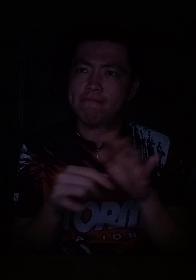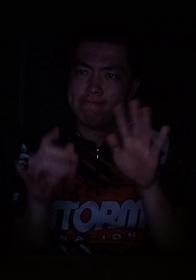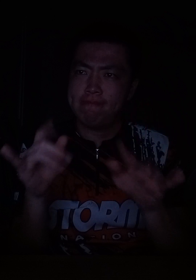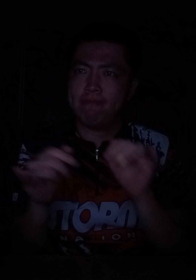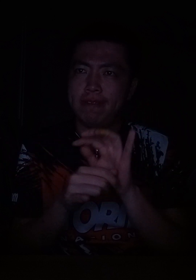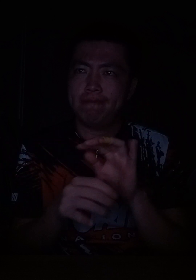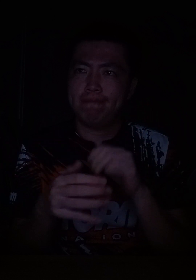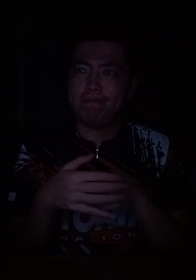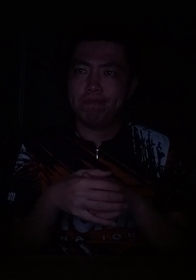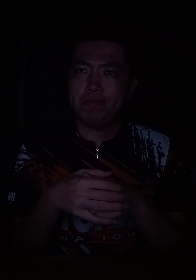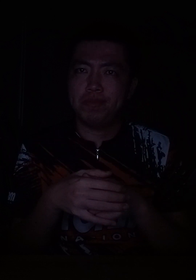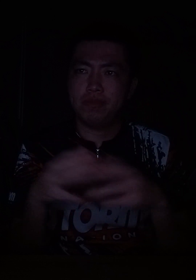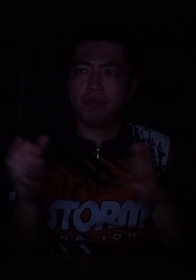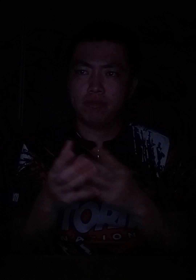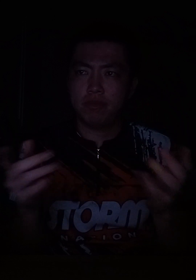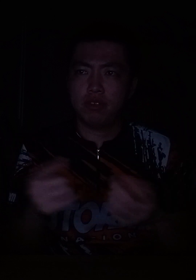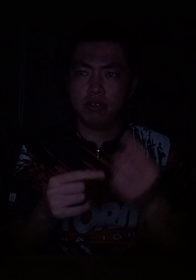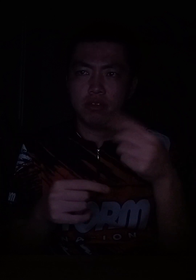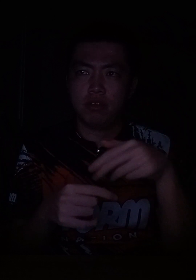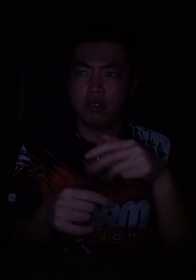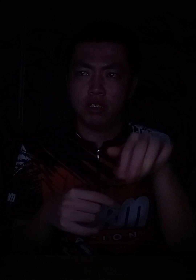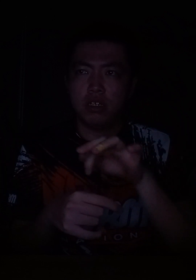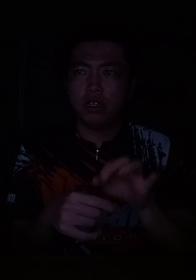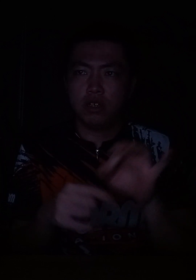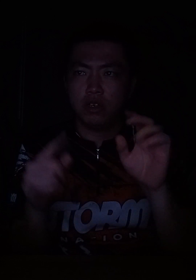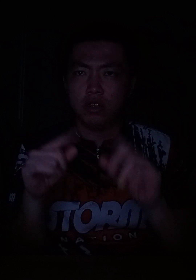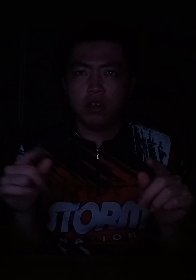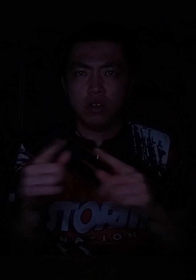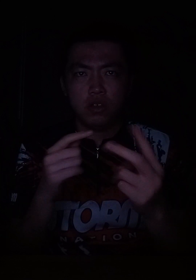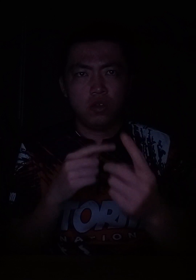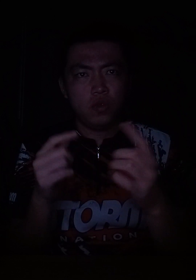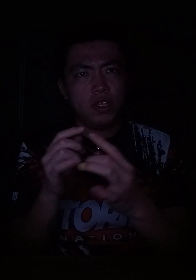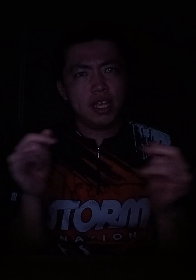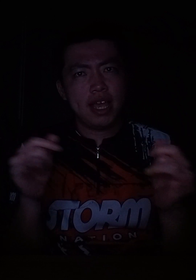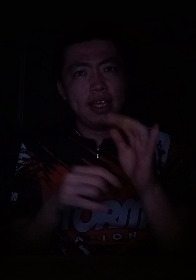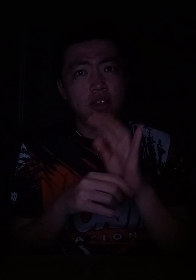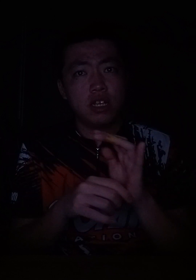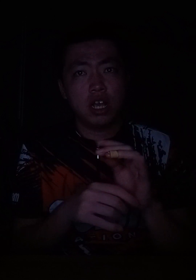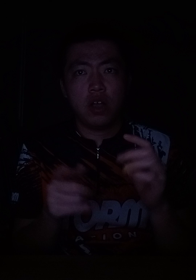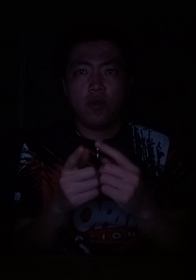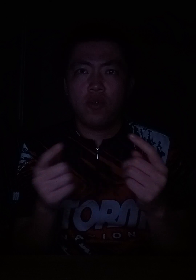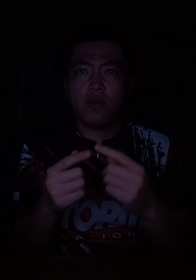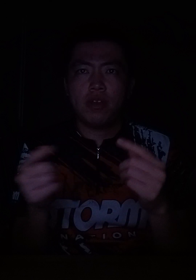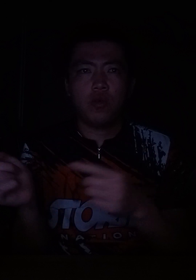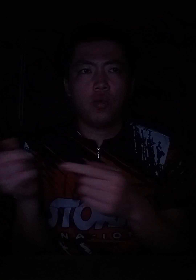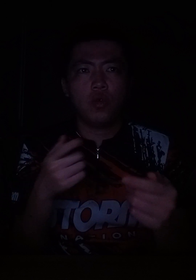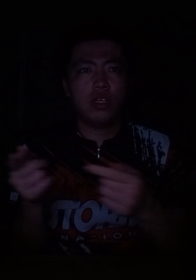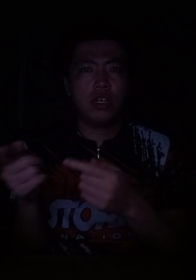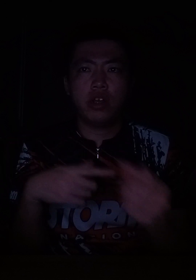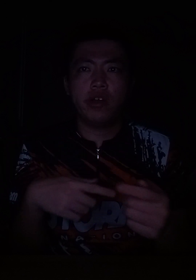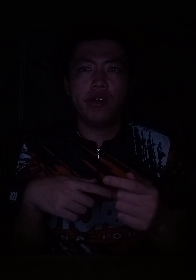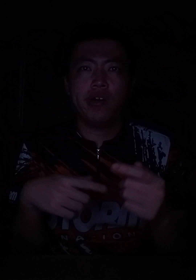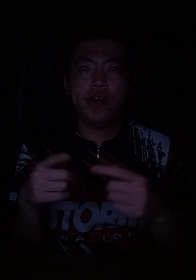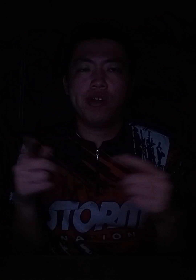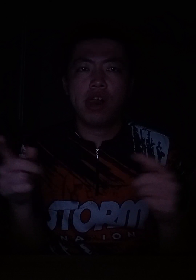지연됐습니다. 이 사고로 출근길 2시간 동안 지하철 1호선 상하행 열차가 역마다 오래 정차하면서 예정된